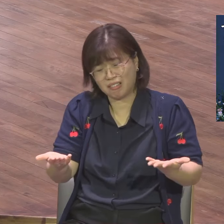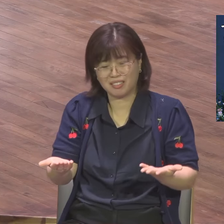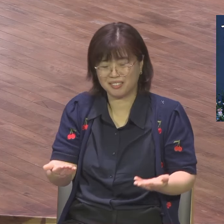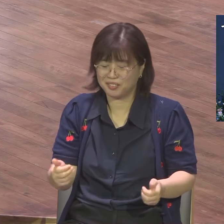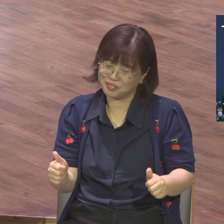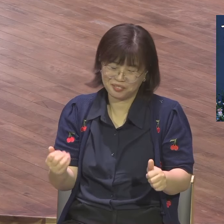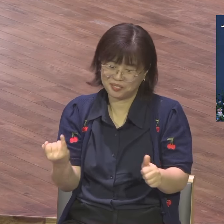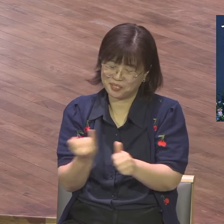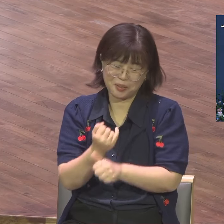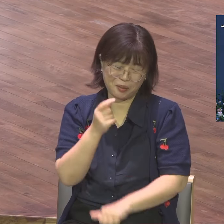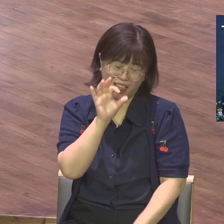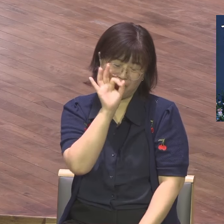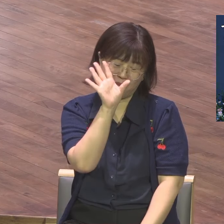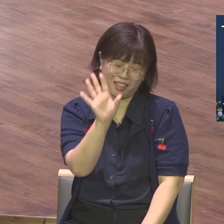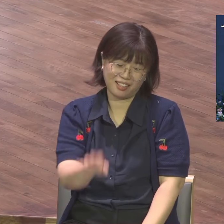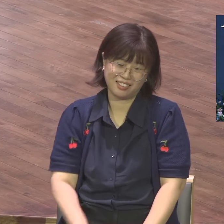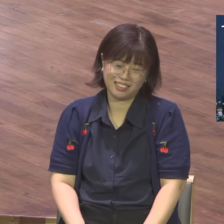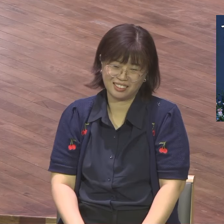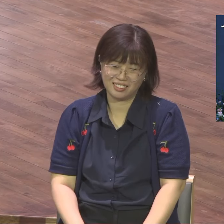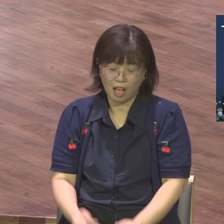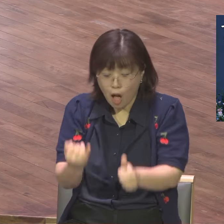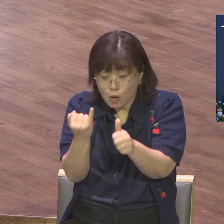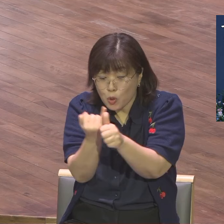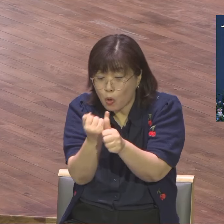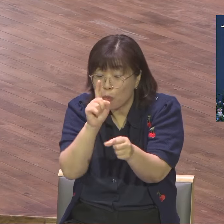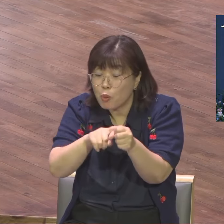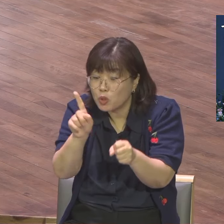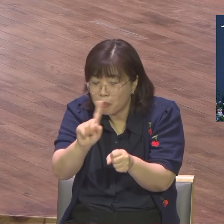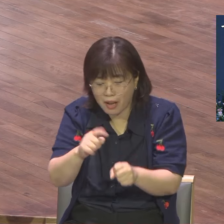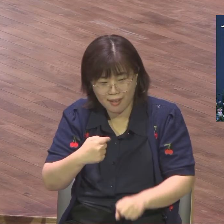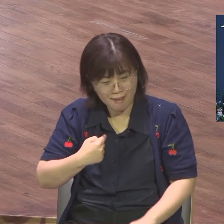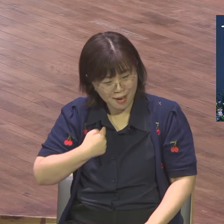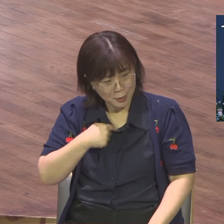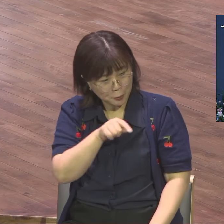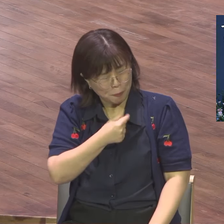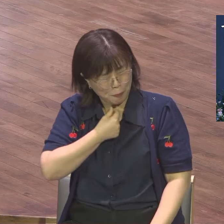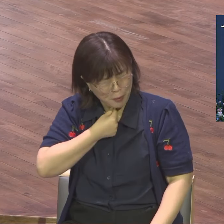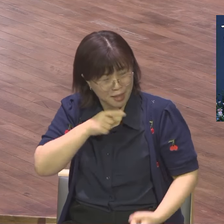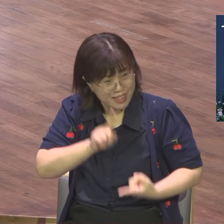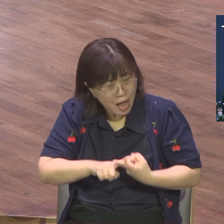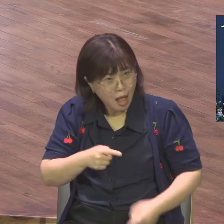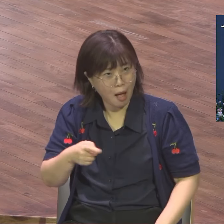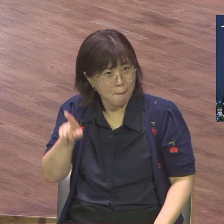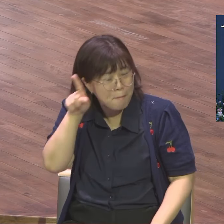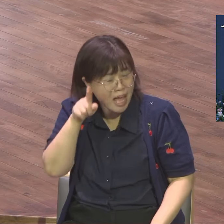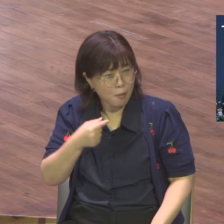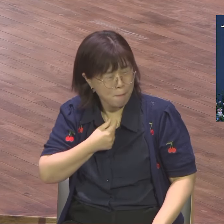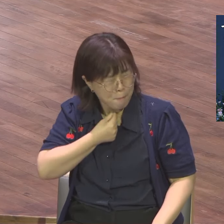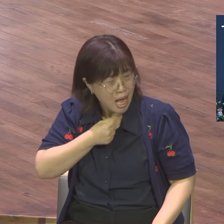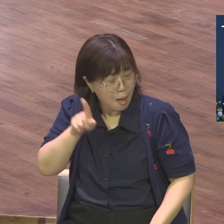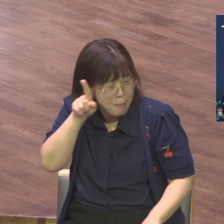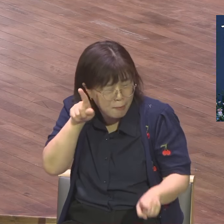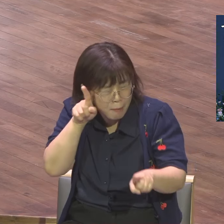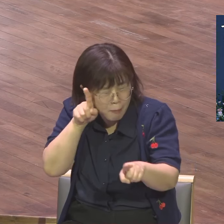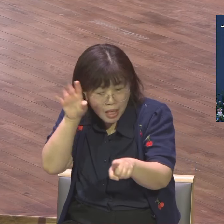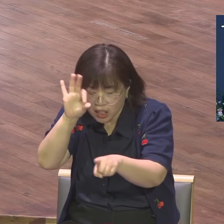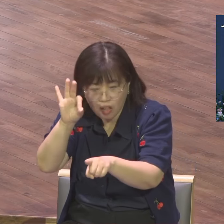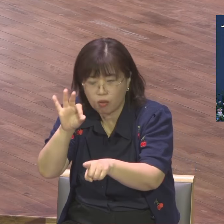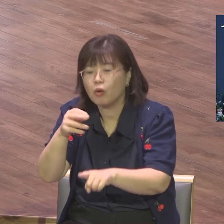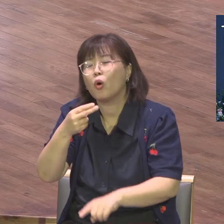서로가 서로를 돕는 배필이 돼야 돼요. 완전히 다 가충구를 하려고 그러면요 여러 할 게 뭐가 있어요?